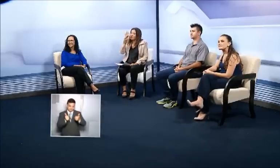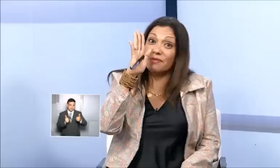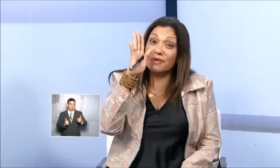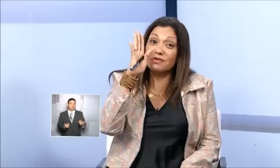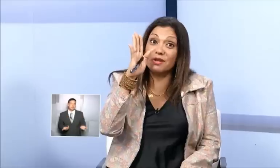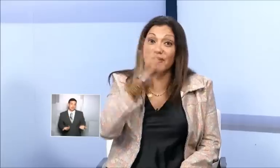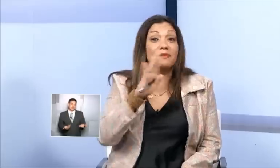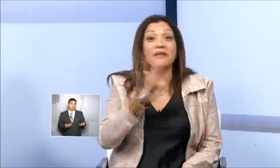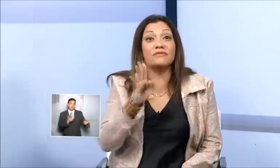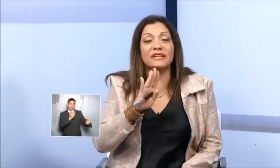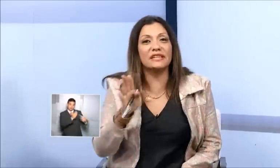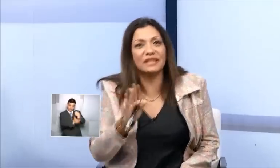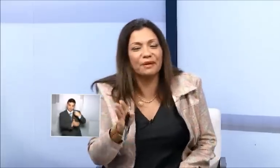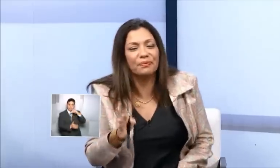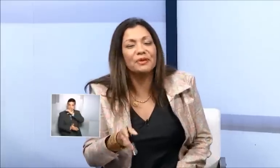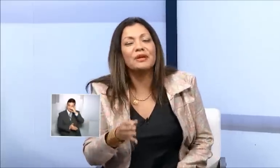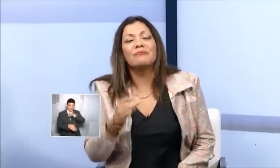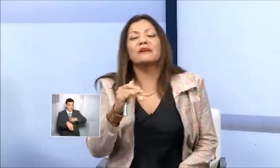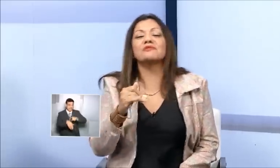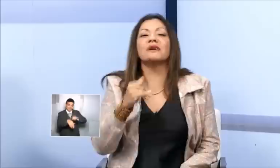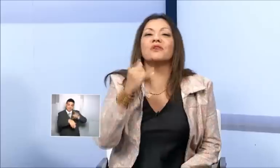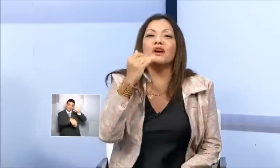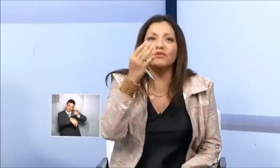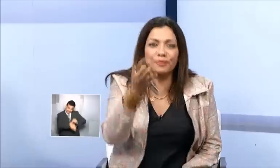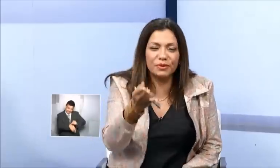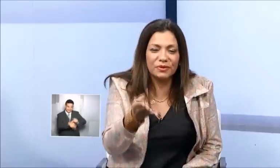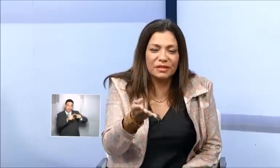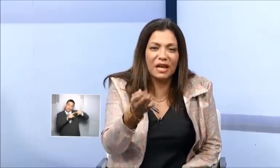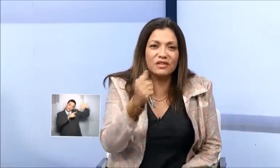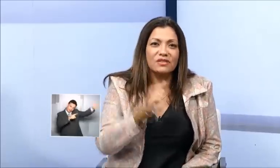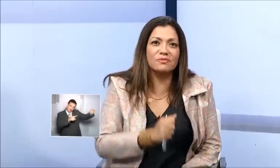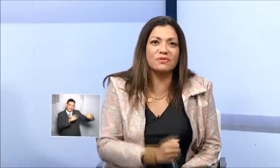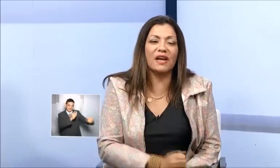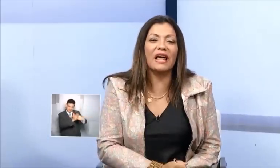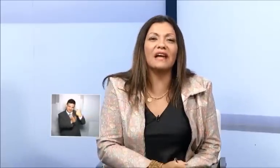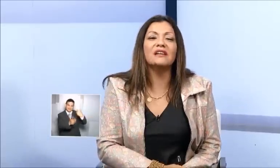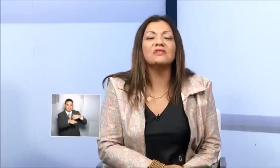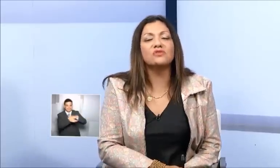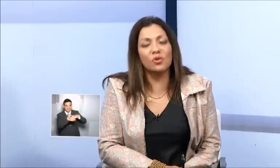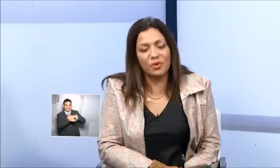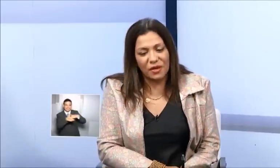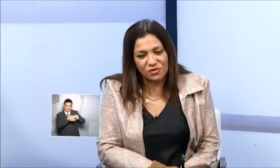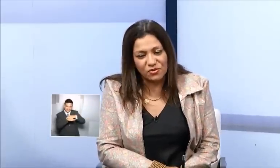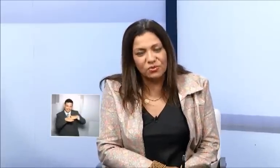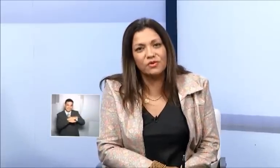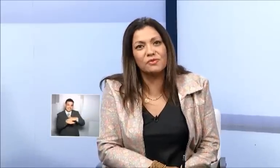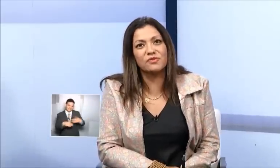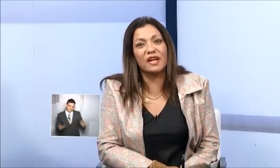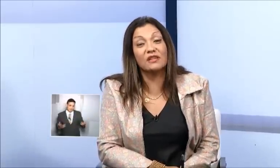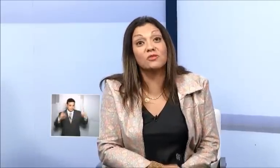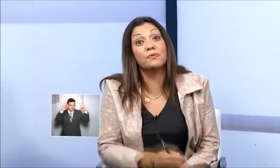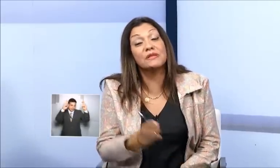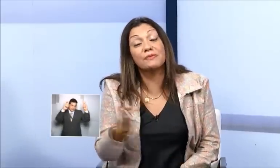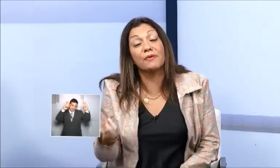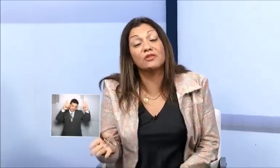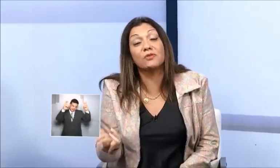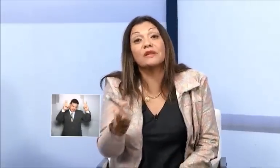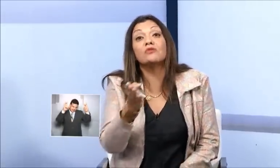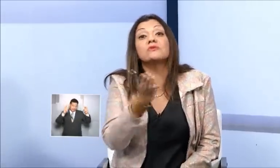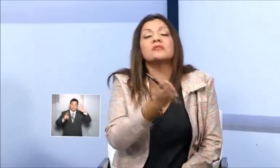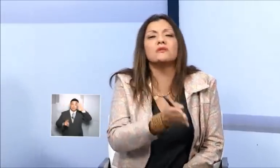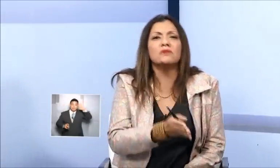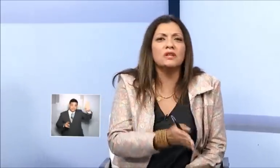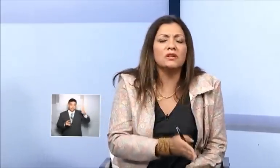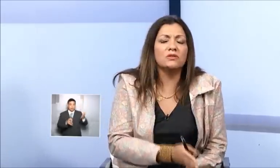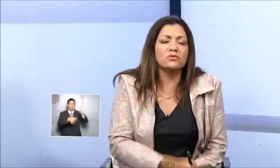queria até fazer uma perguntinha para ele, mas não vai dar tempo. Mas numa nova oportunidade nós vamos falar sobre o assunto. Vamos falar principalmente sobre